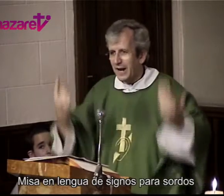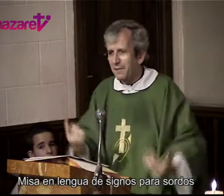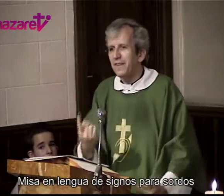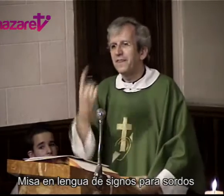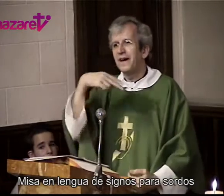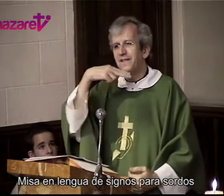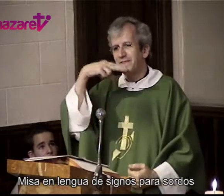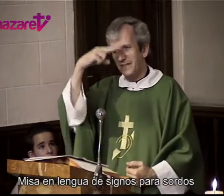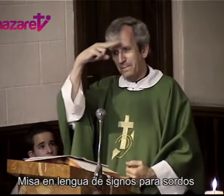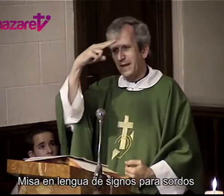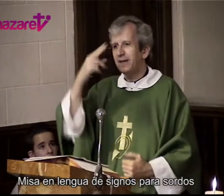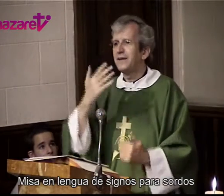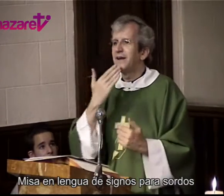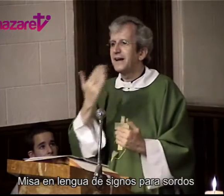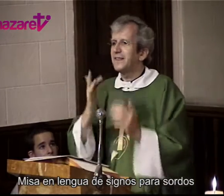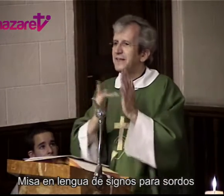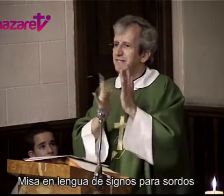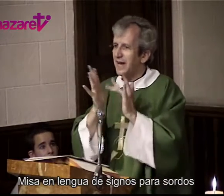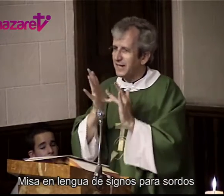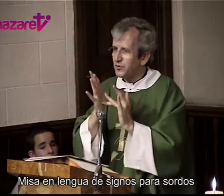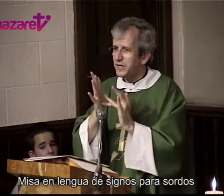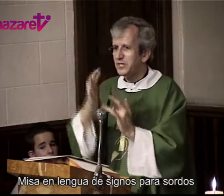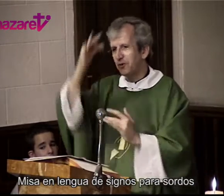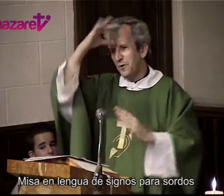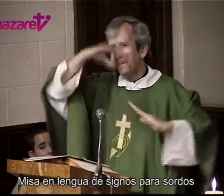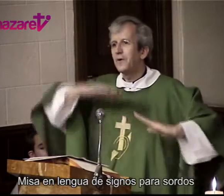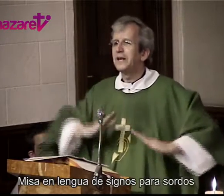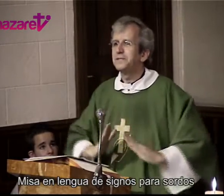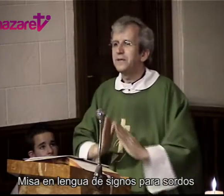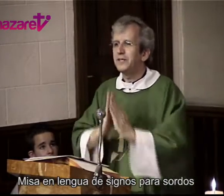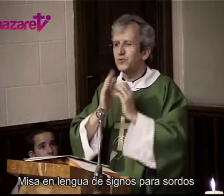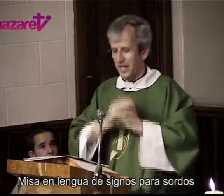alabanza del Padre, gracias a Jesucristo por el Espíritu Santo.